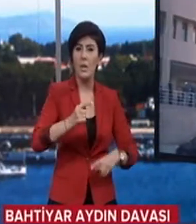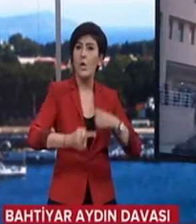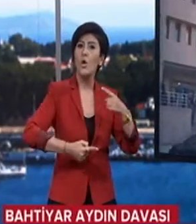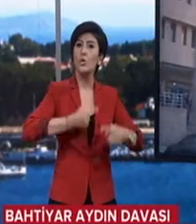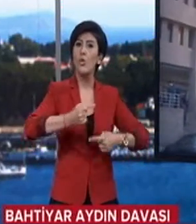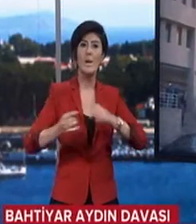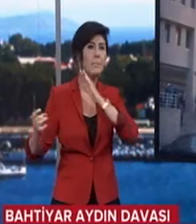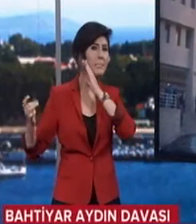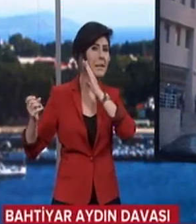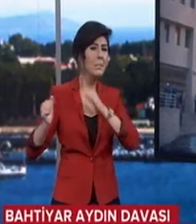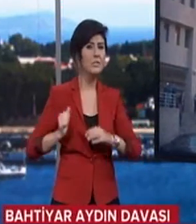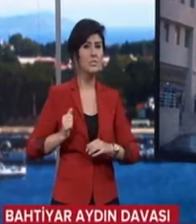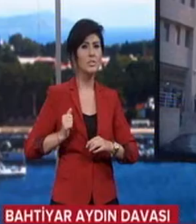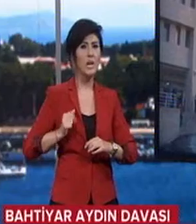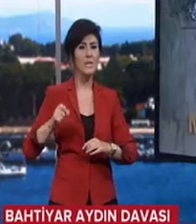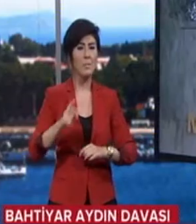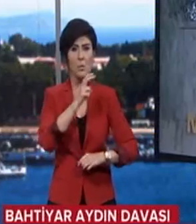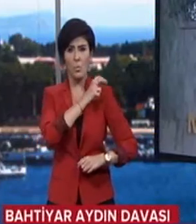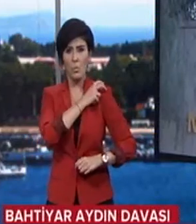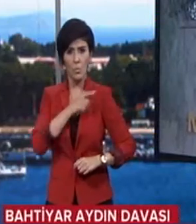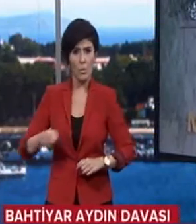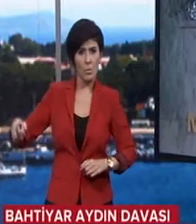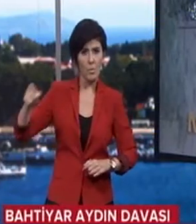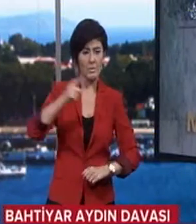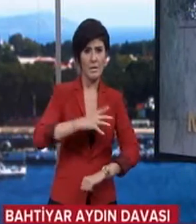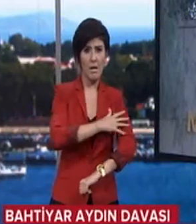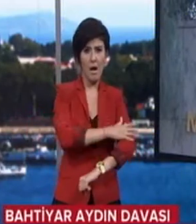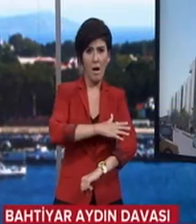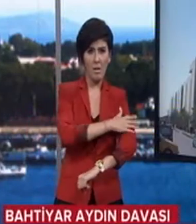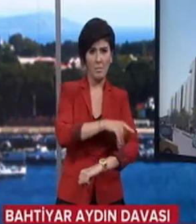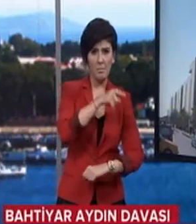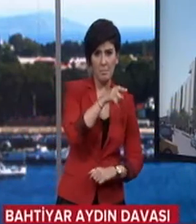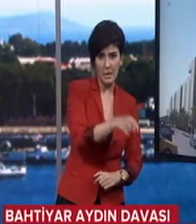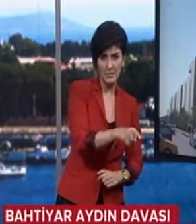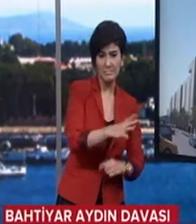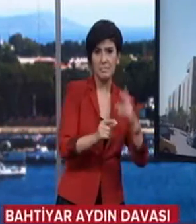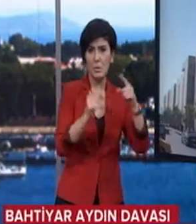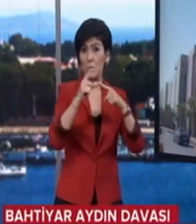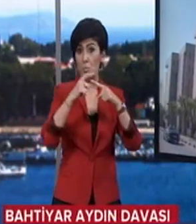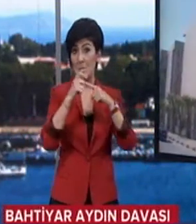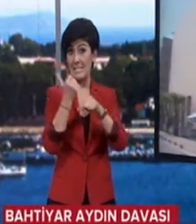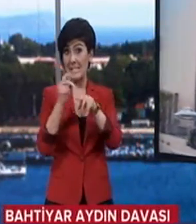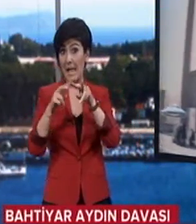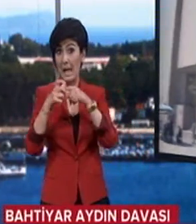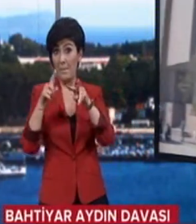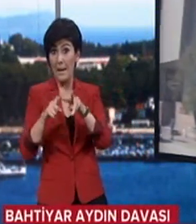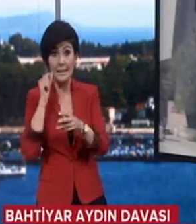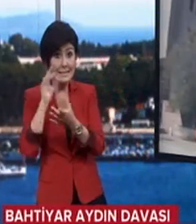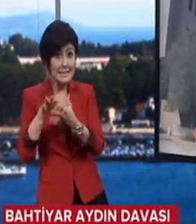Mahkemesi'ndeki duruşmada dönemin Diyarbakır Jandarma Alay Komutanı Albay Eşref Hatipoğlu'yla Üsteğmen